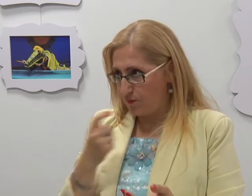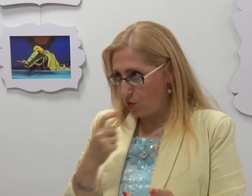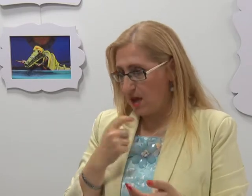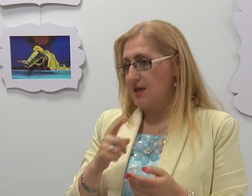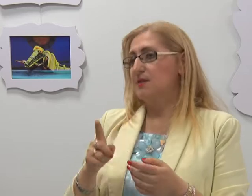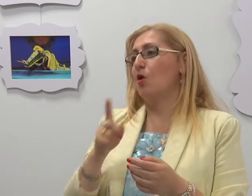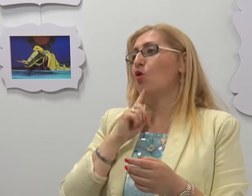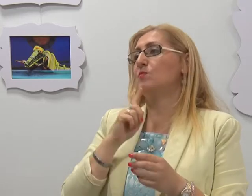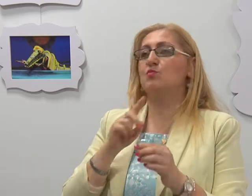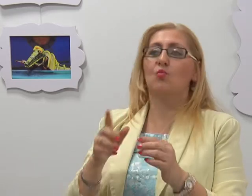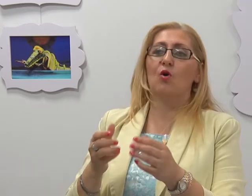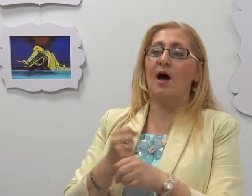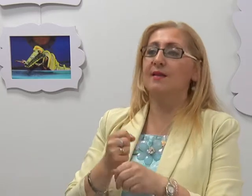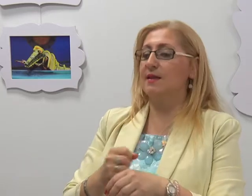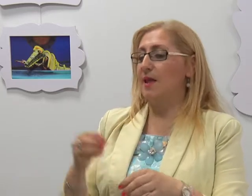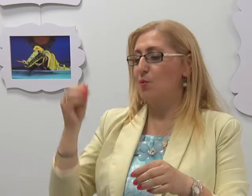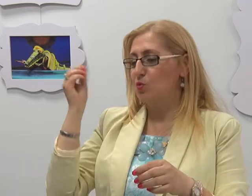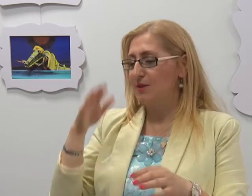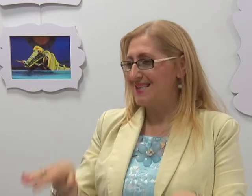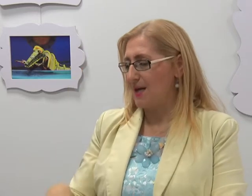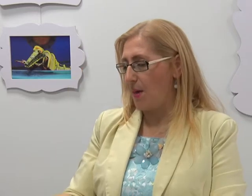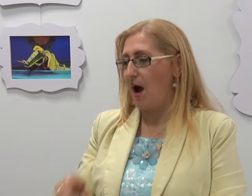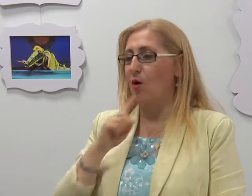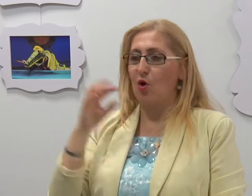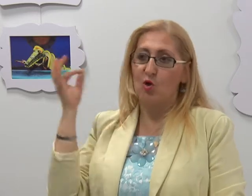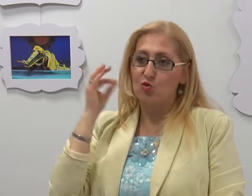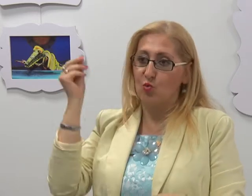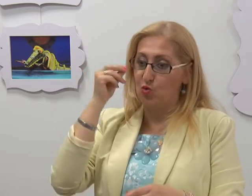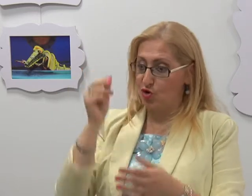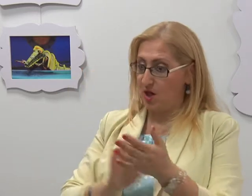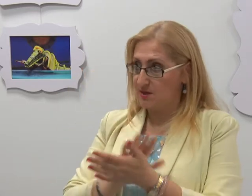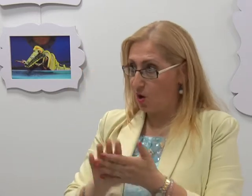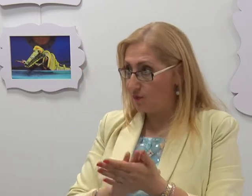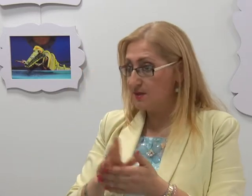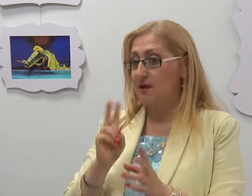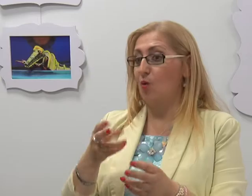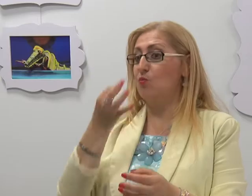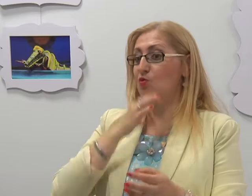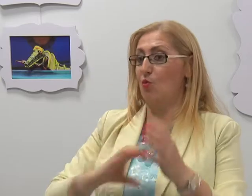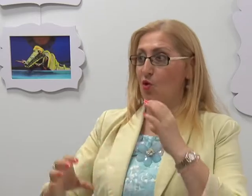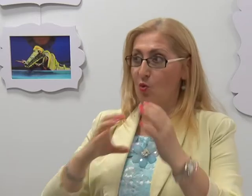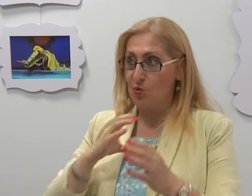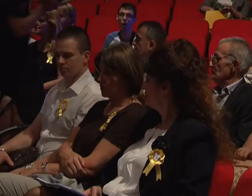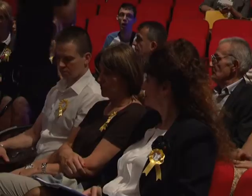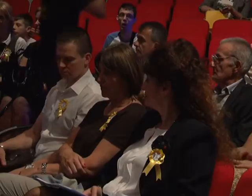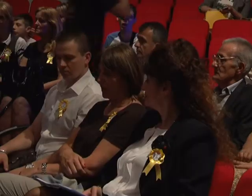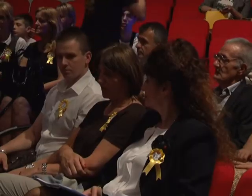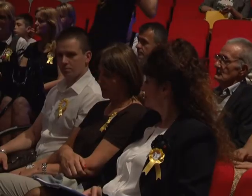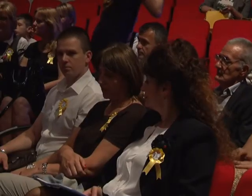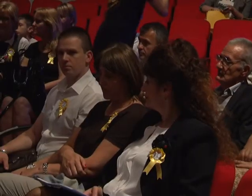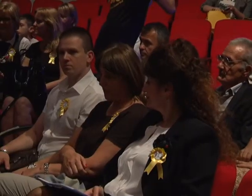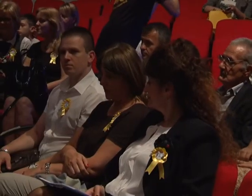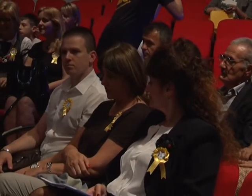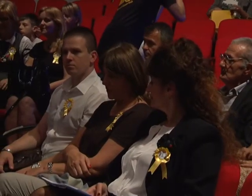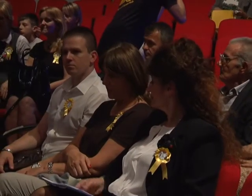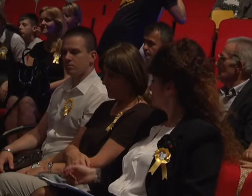Male školice znakovnog jezika kojima smo edukovali čujuću decu, znači u redovnim školama.